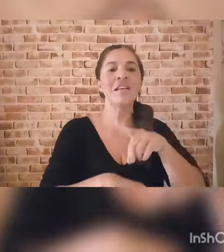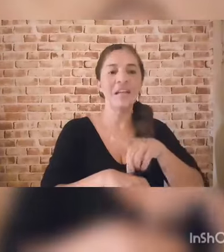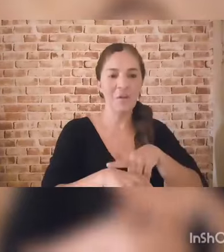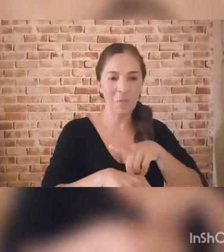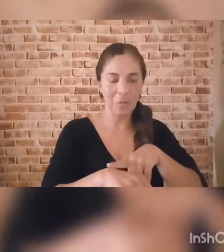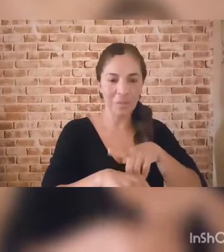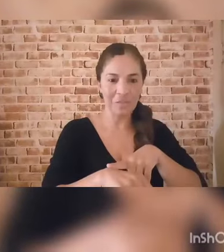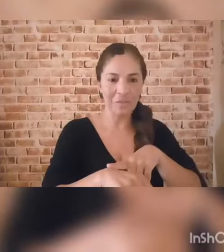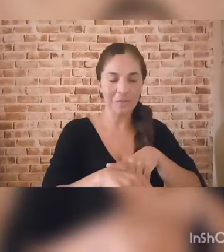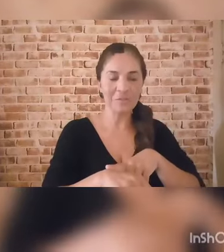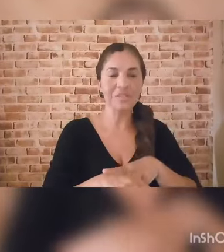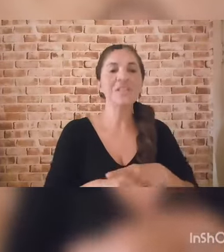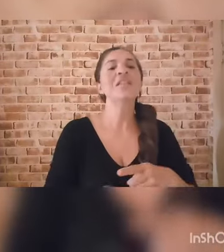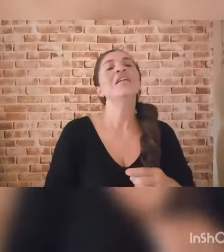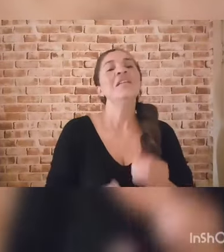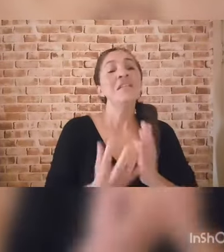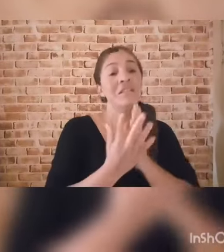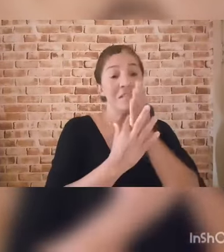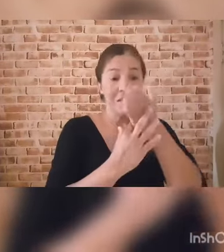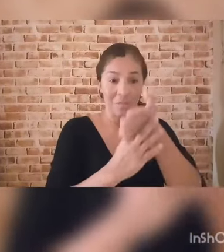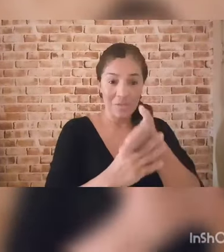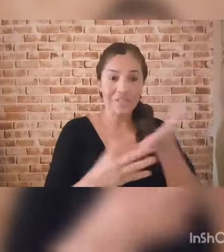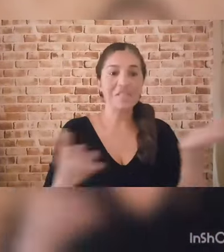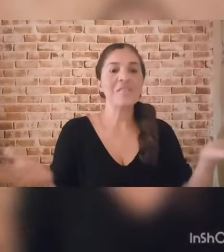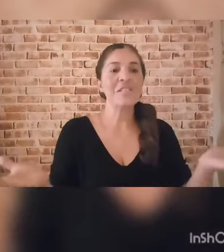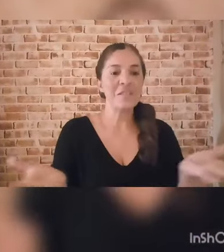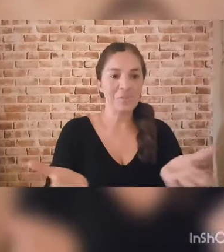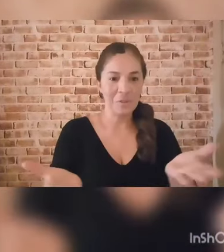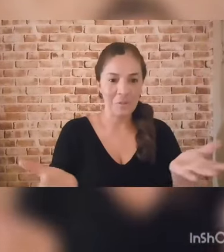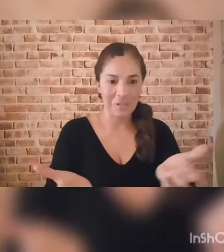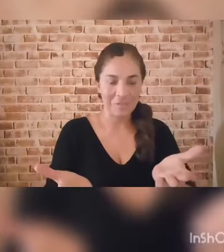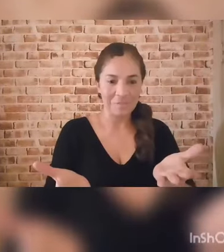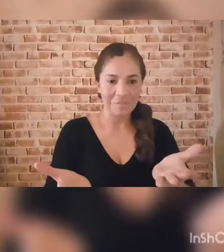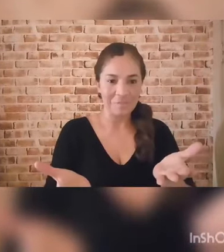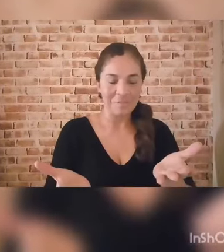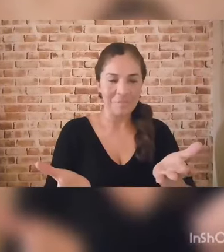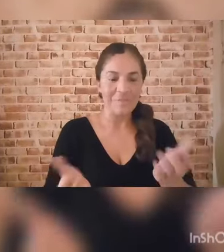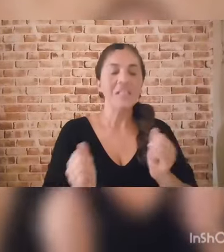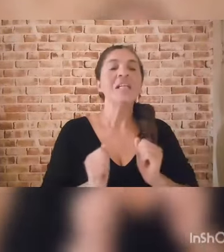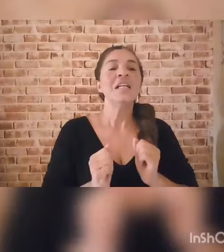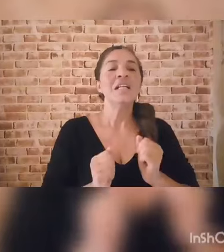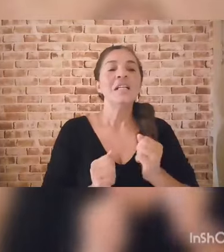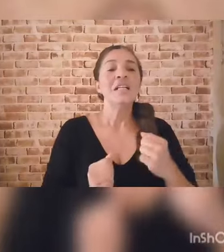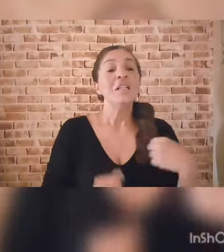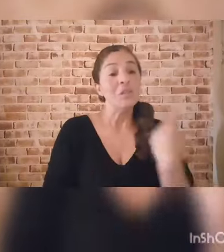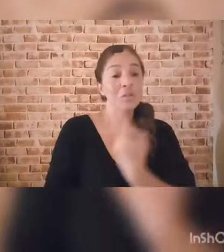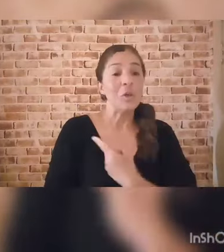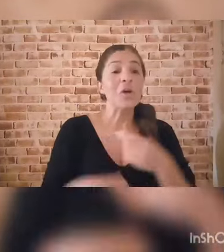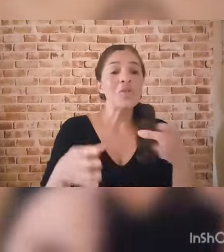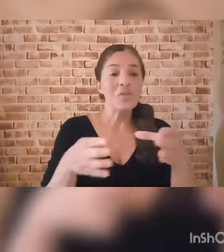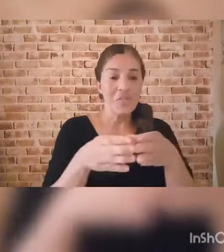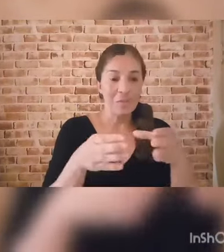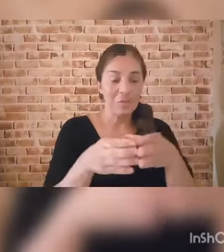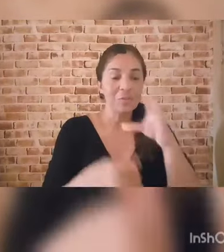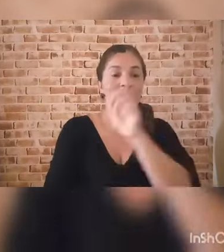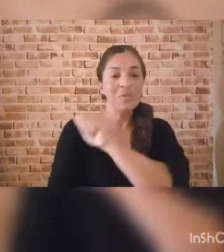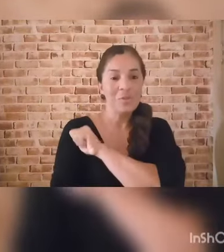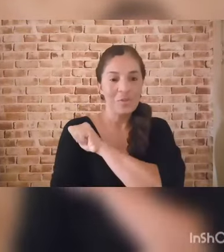é o momento que estamos atravessando agora. Nossos alunos